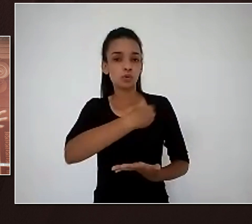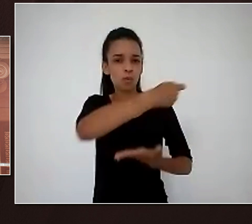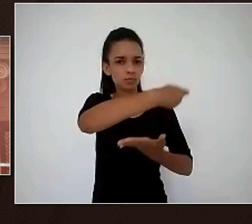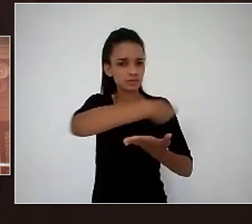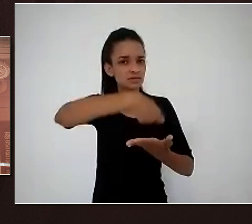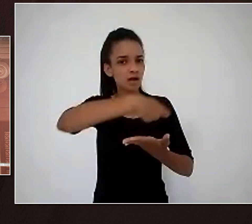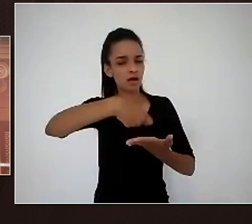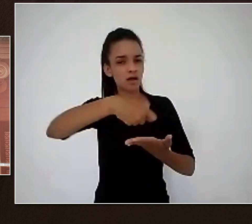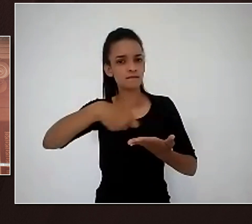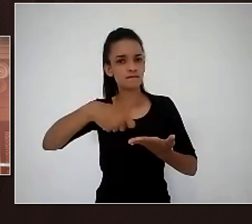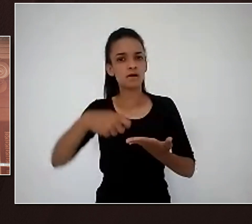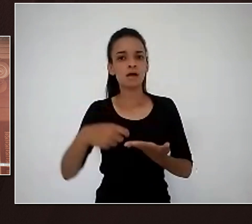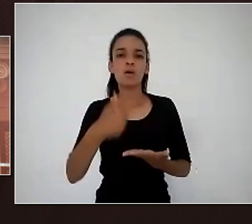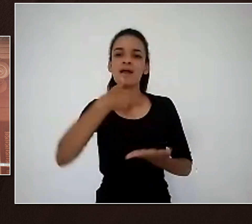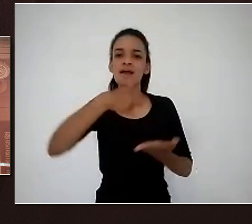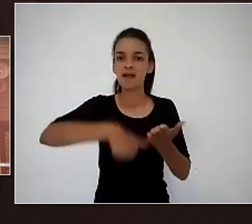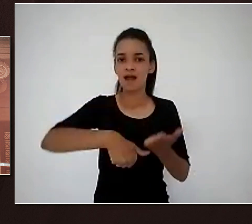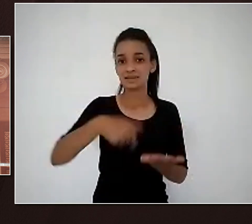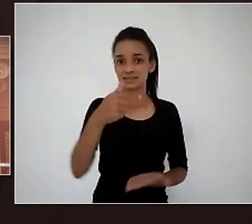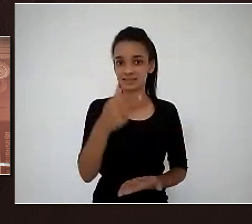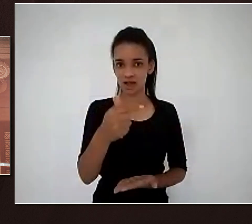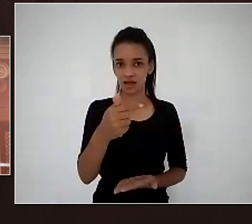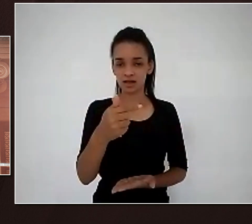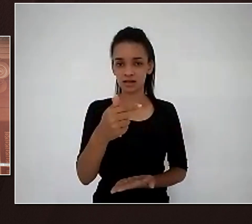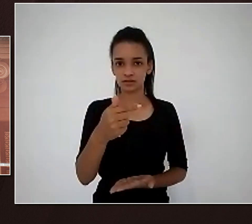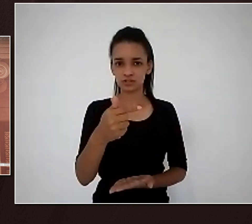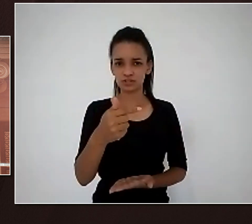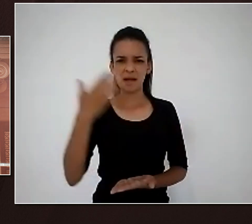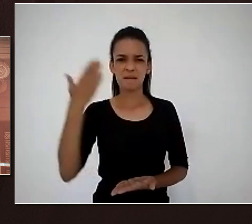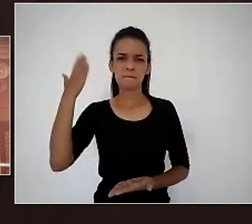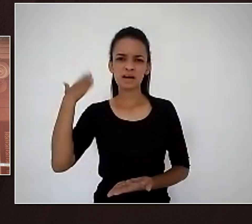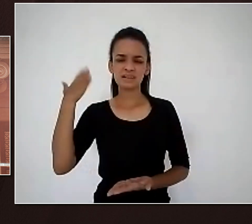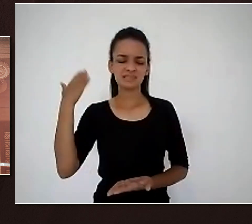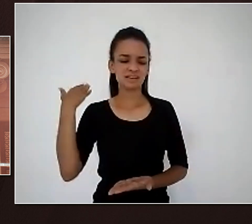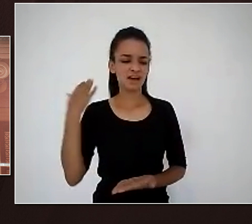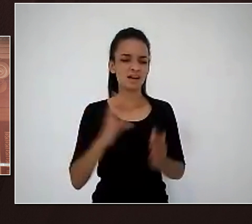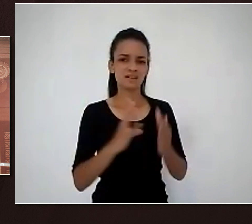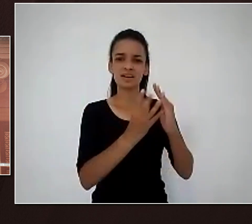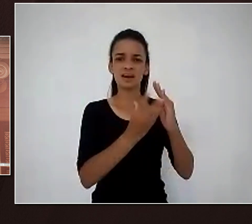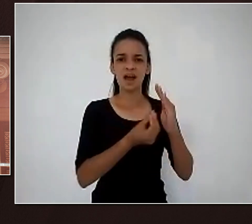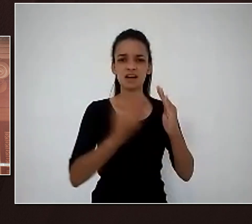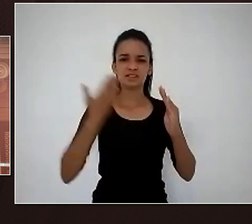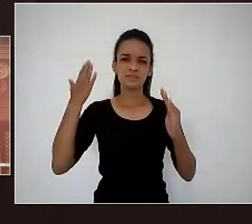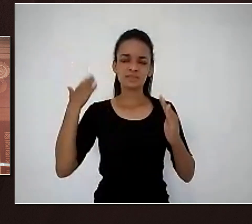situação das igrejas já havia se degradada. Então,